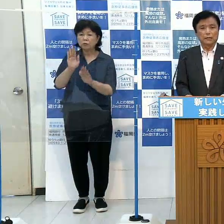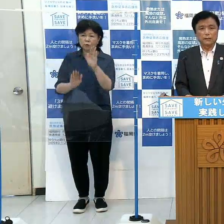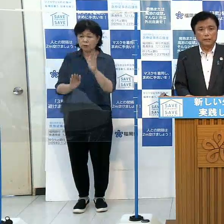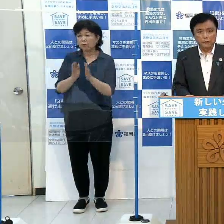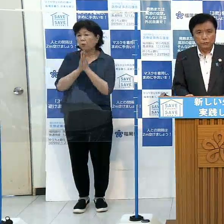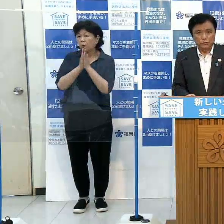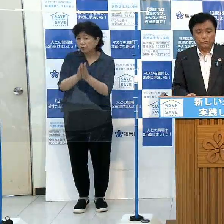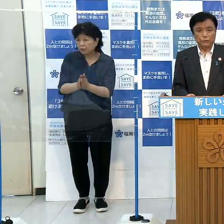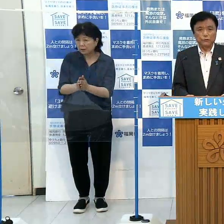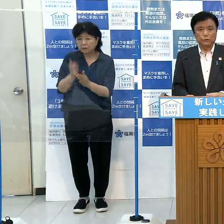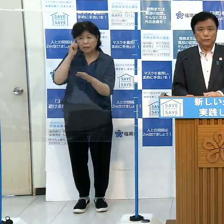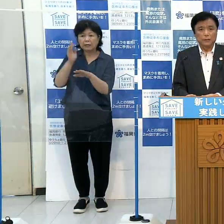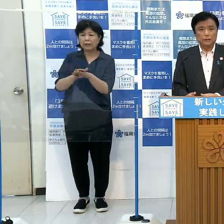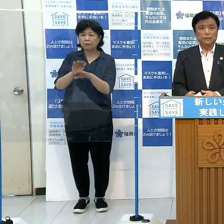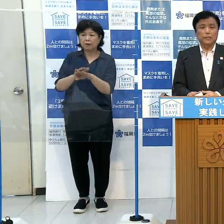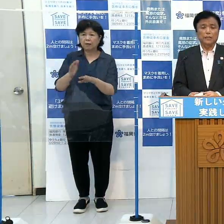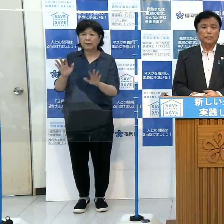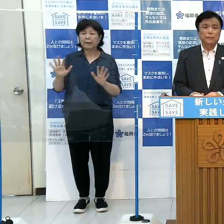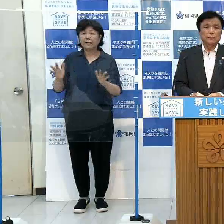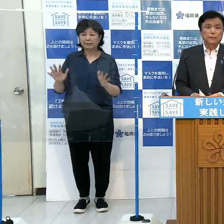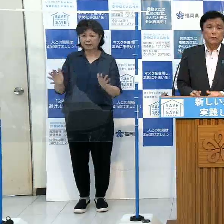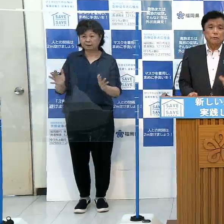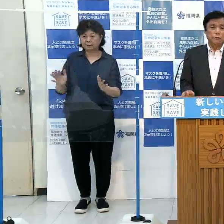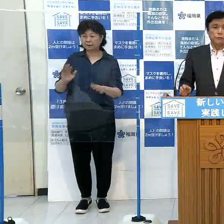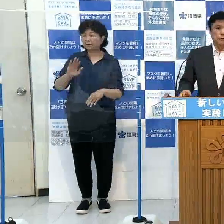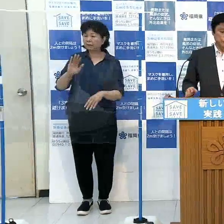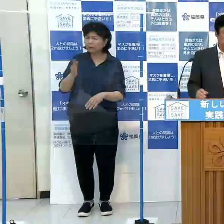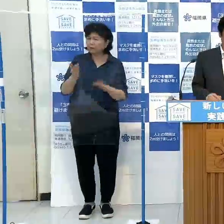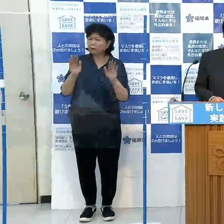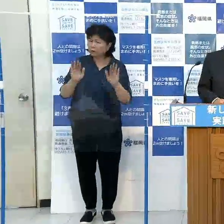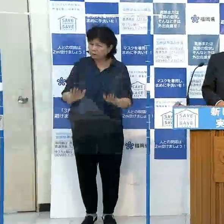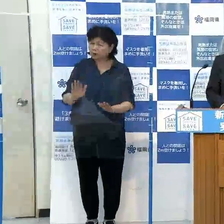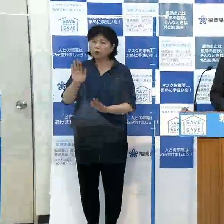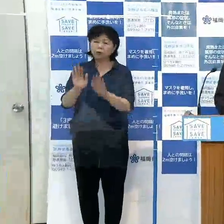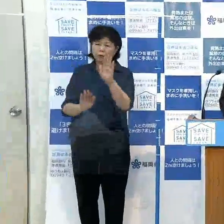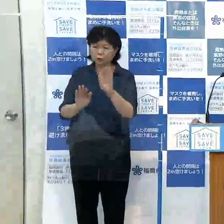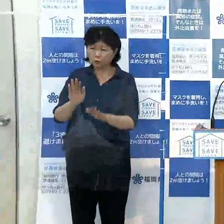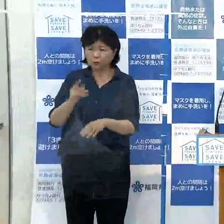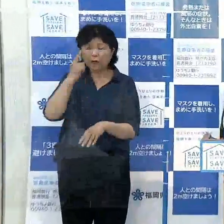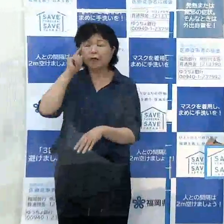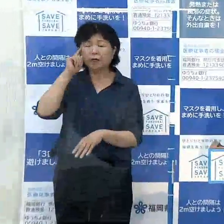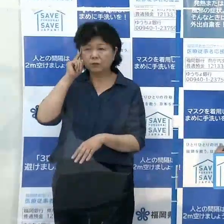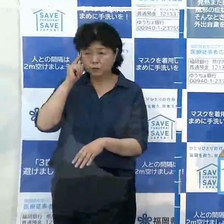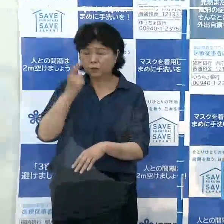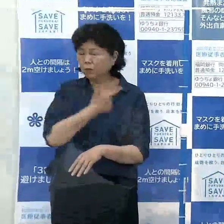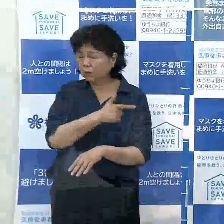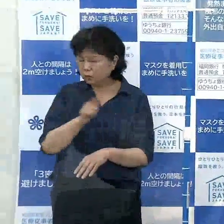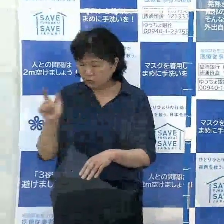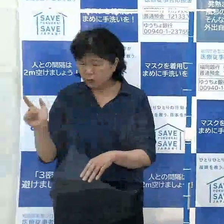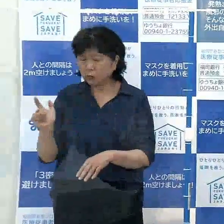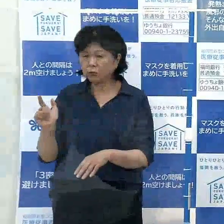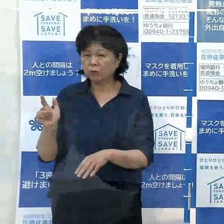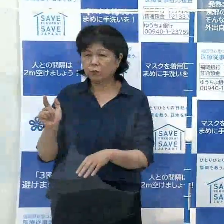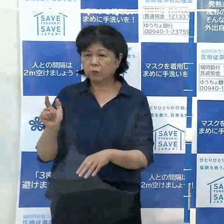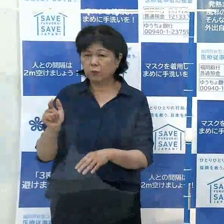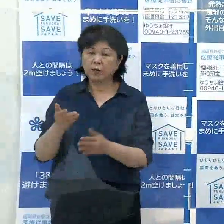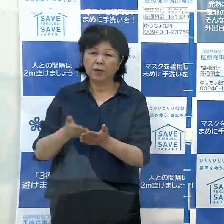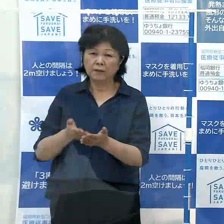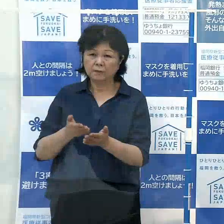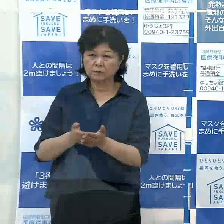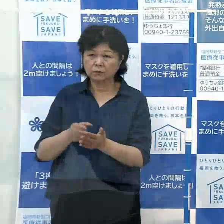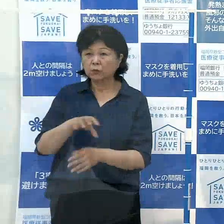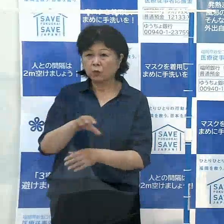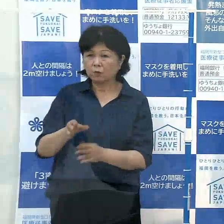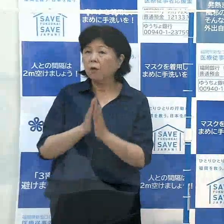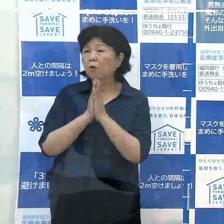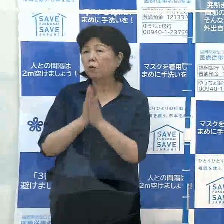ることは考えてないという状況でございます。しかしながら、今の状況に鑑みまして、いろんなことを後から申し上げますようにお願いをし